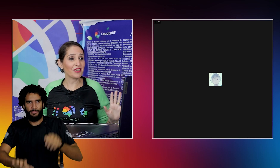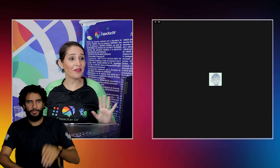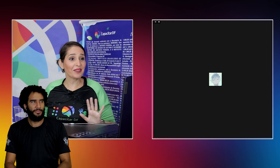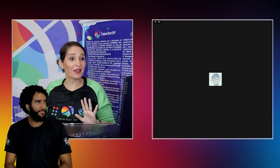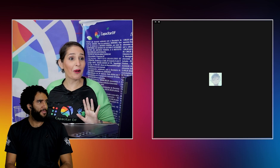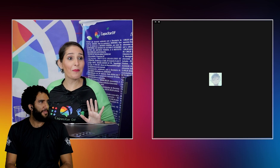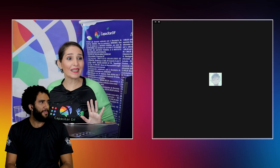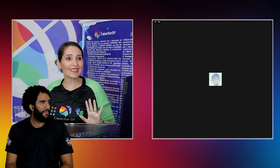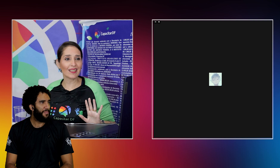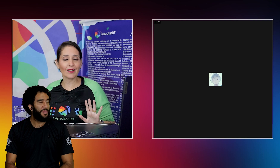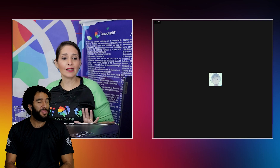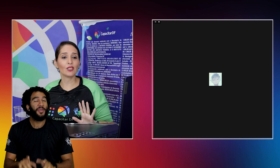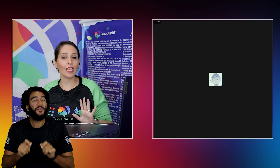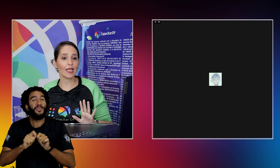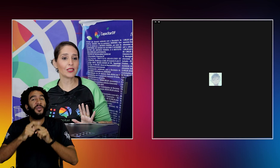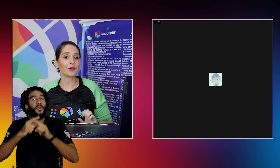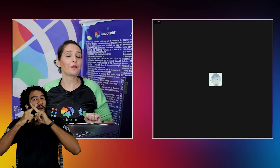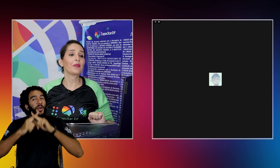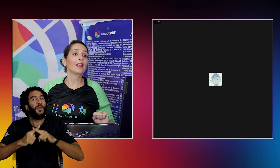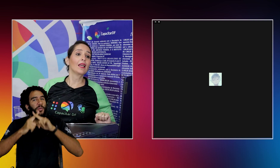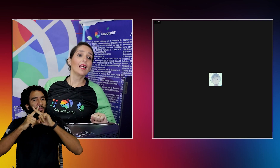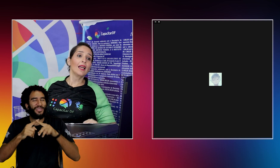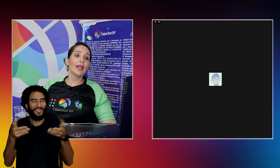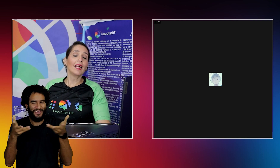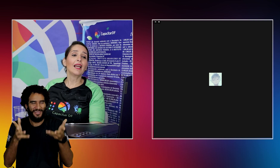A gente vai fazer a competição aqui. Gente,